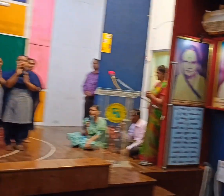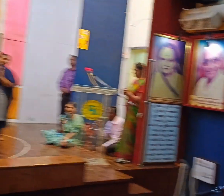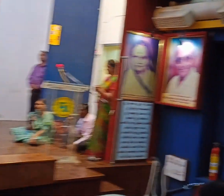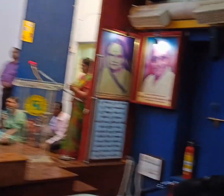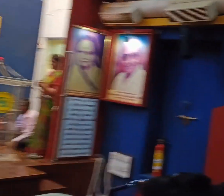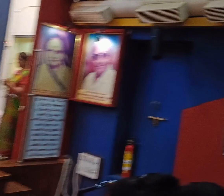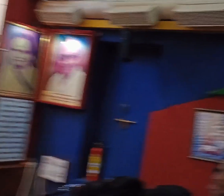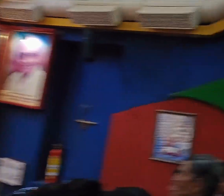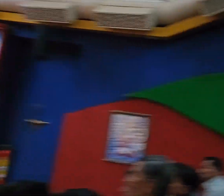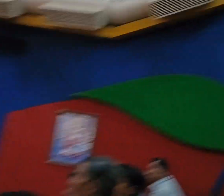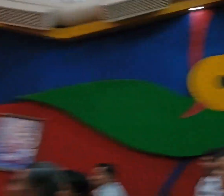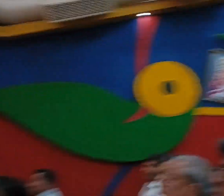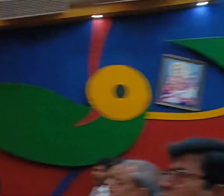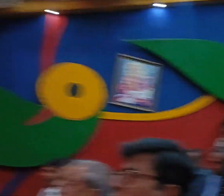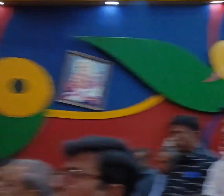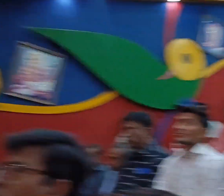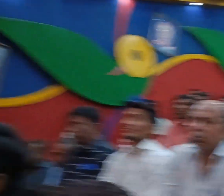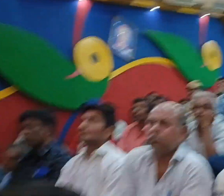તું